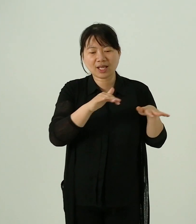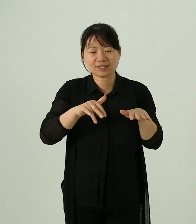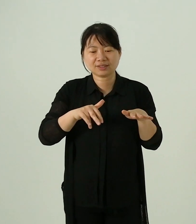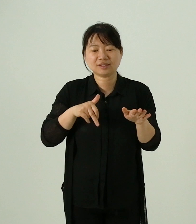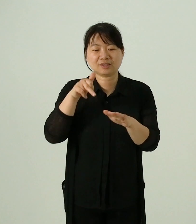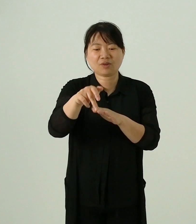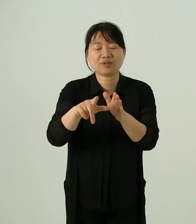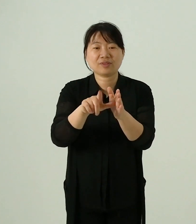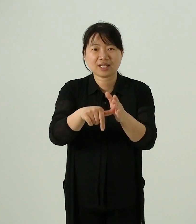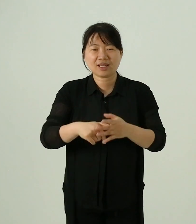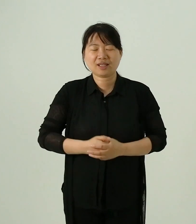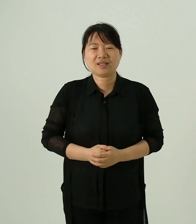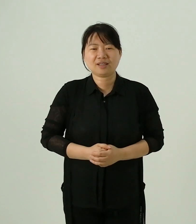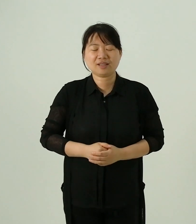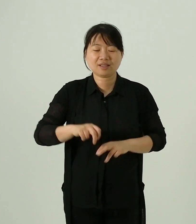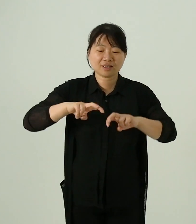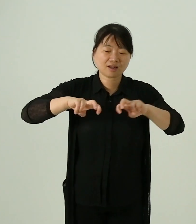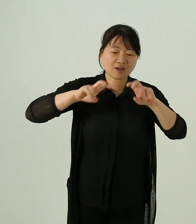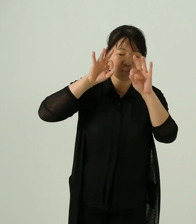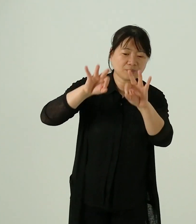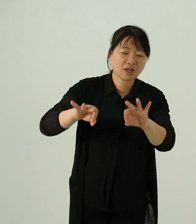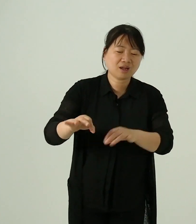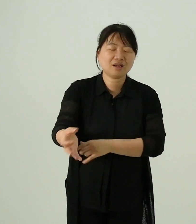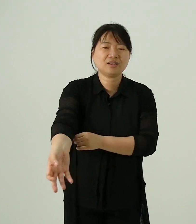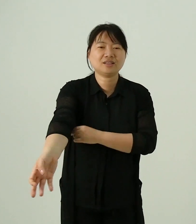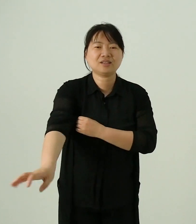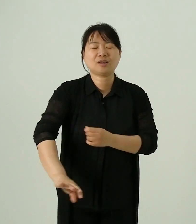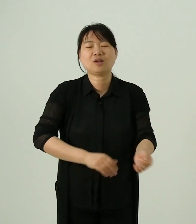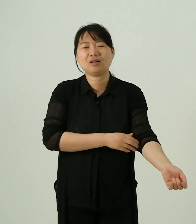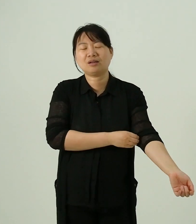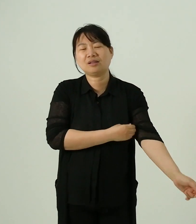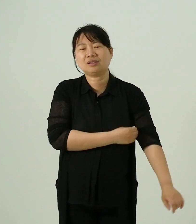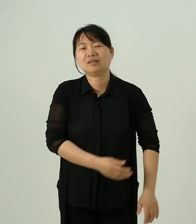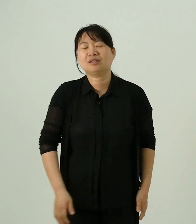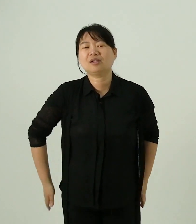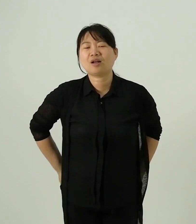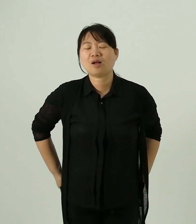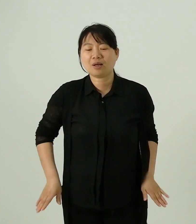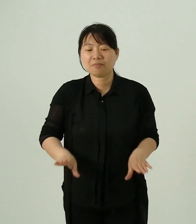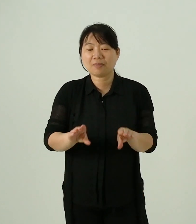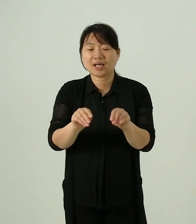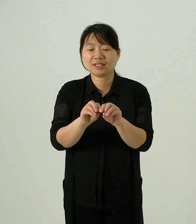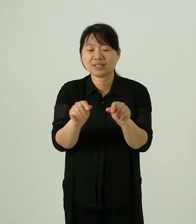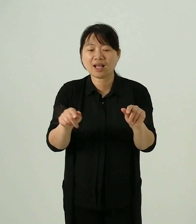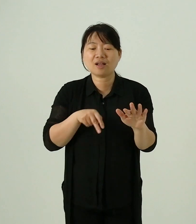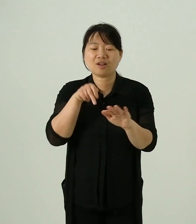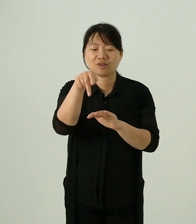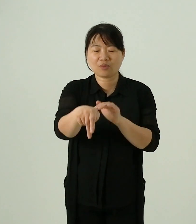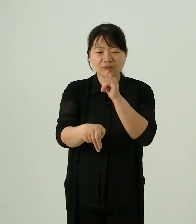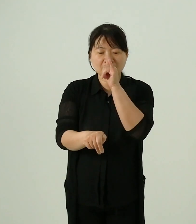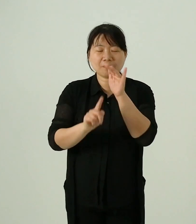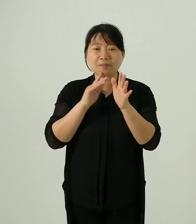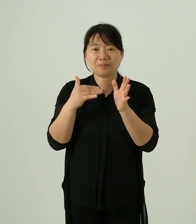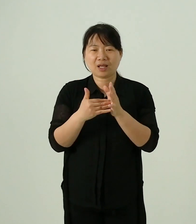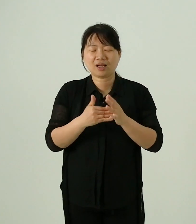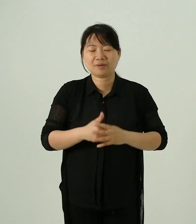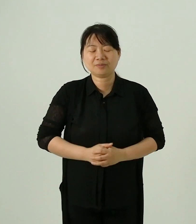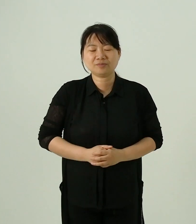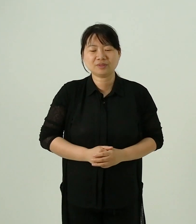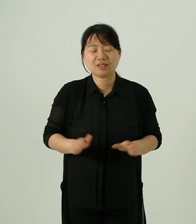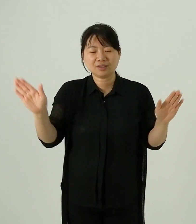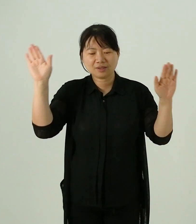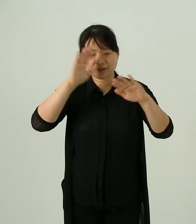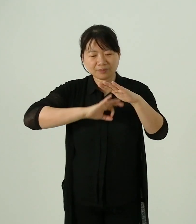때에도 건네보니 그들이 무슨 땅으로 건넸죠? 마른 땅으로 건넜어요.